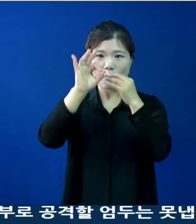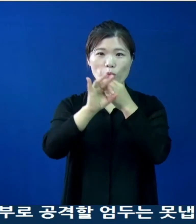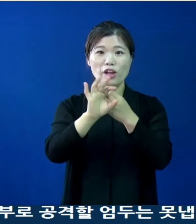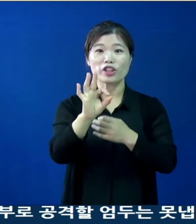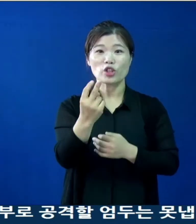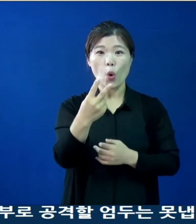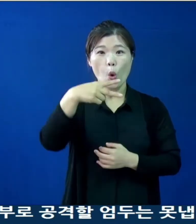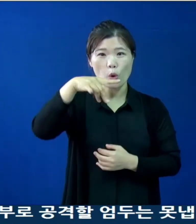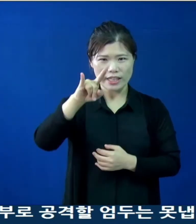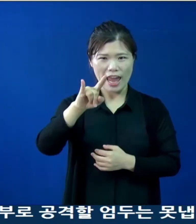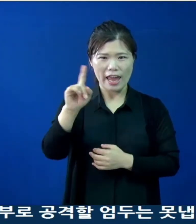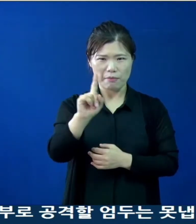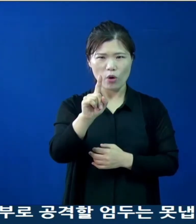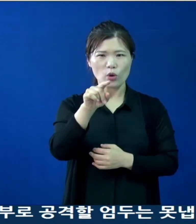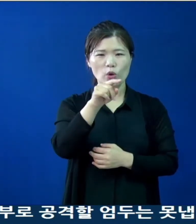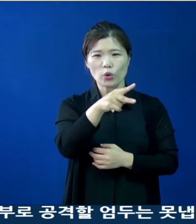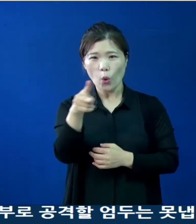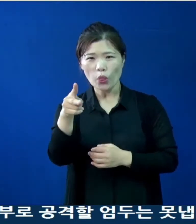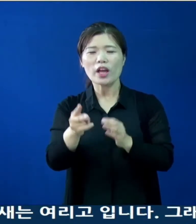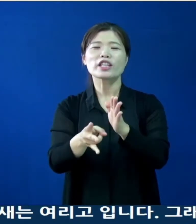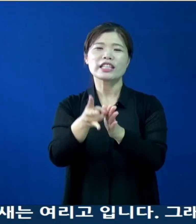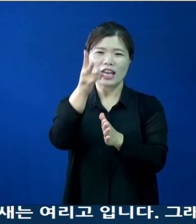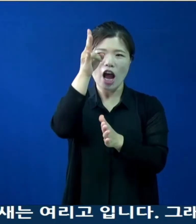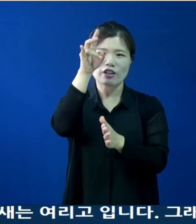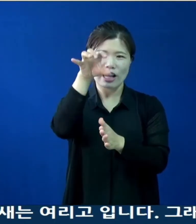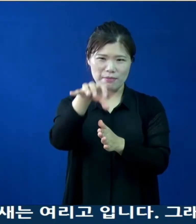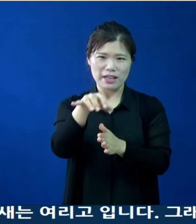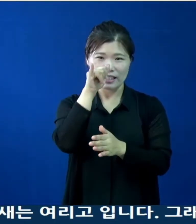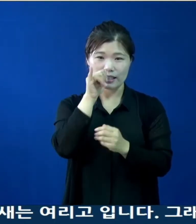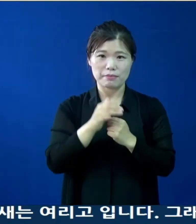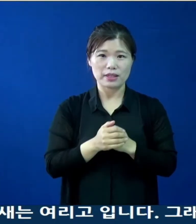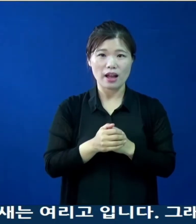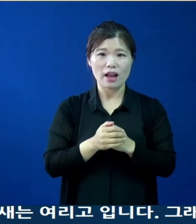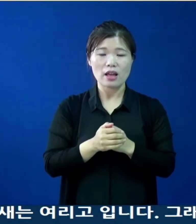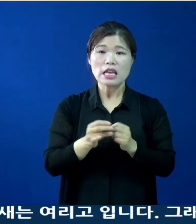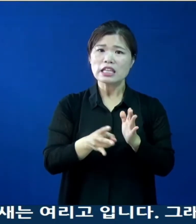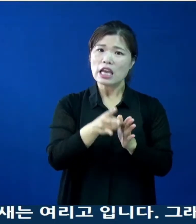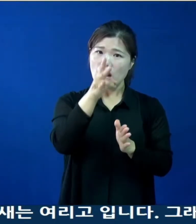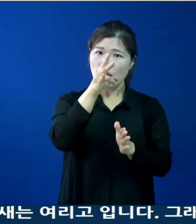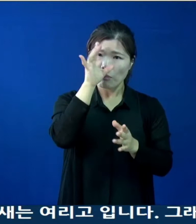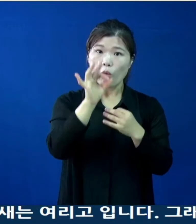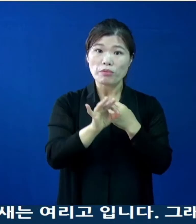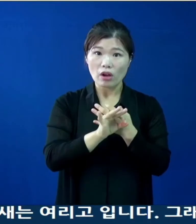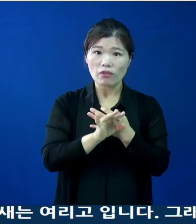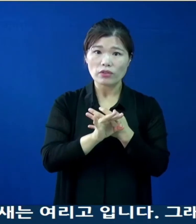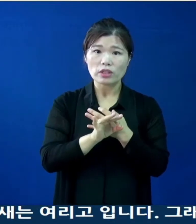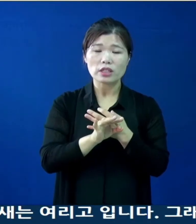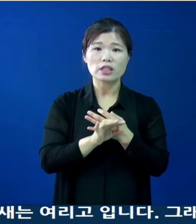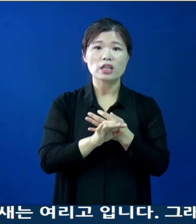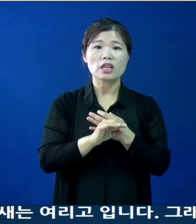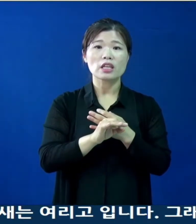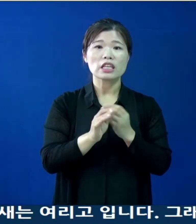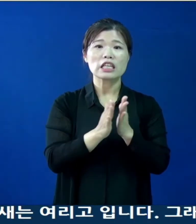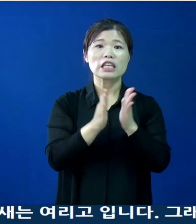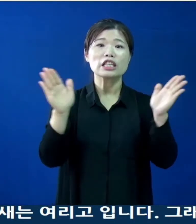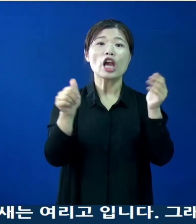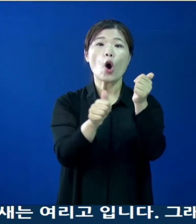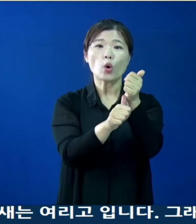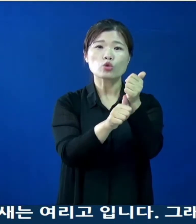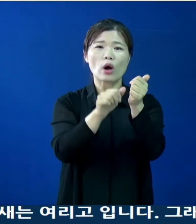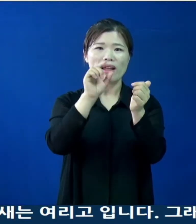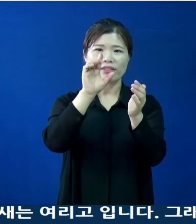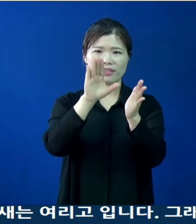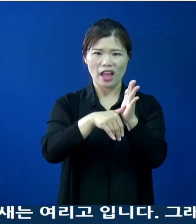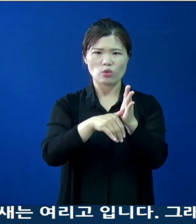어디냐면 예루살렘입니다. 예루살렘은 천연의 요새였죠. 얼마나 훌륭한 요새였냐면 여호수아 때 정복하지